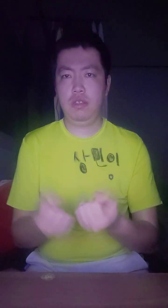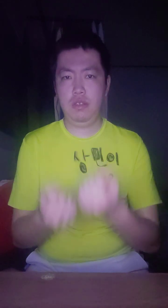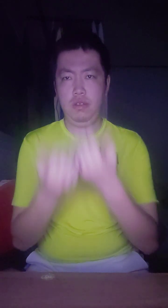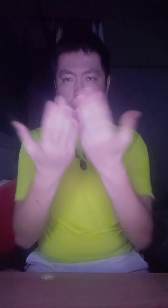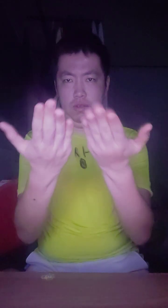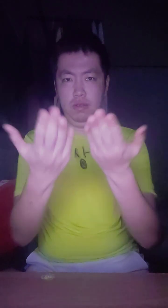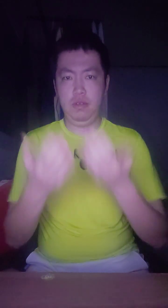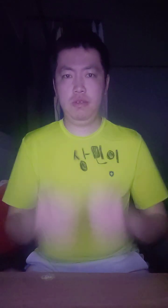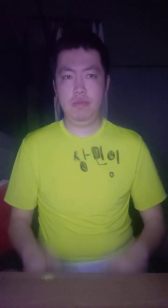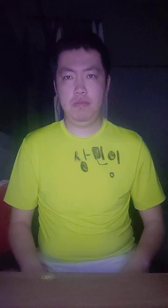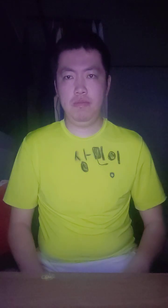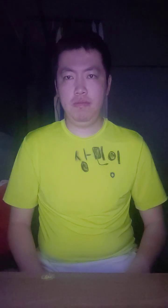기자입니다.